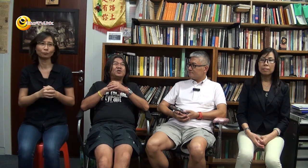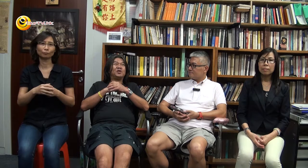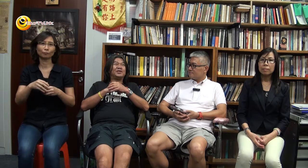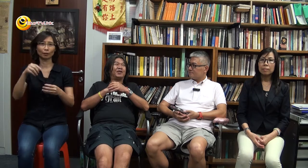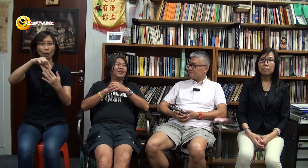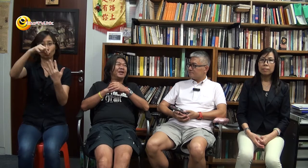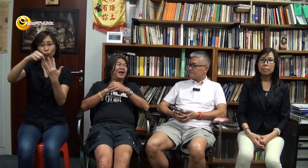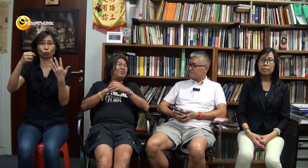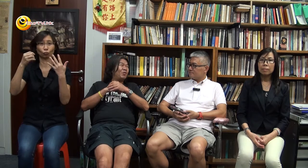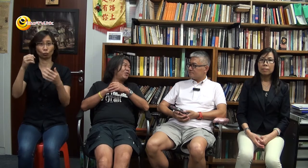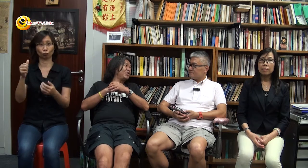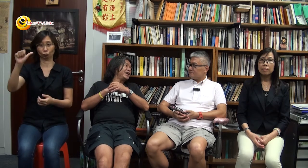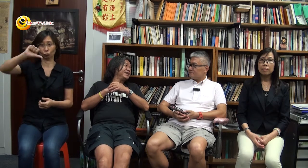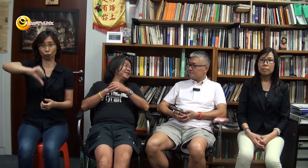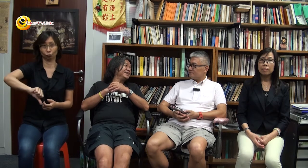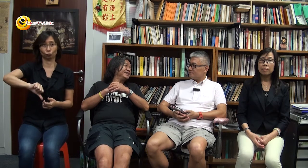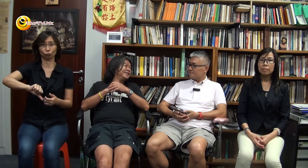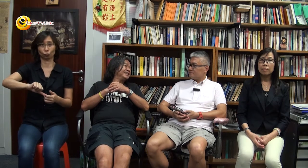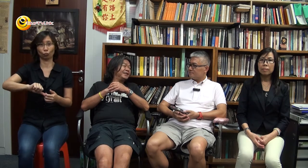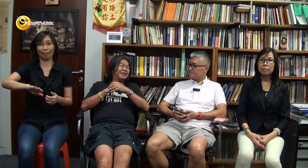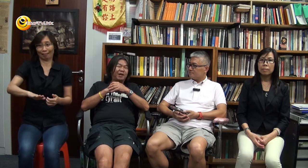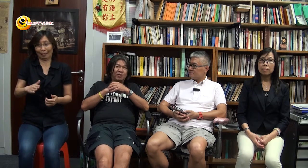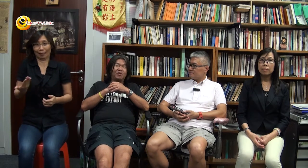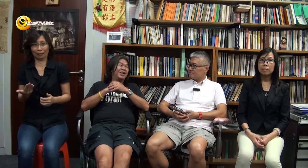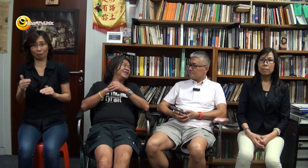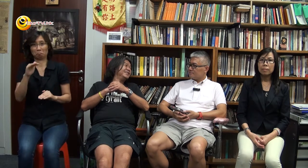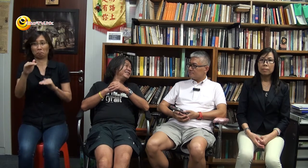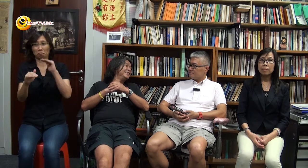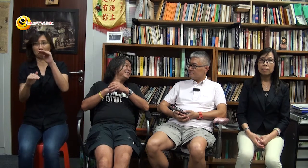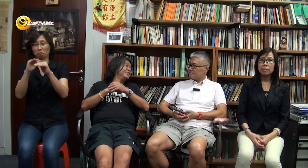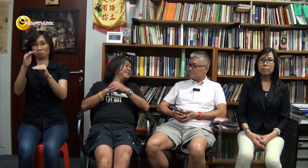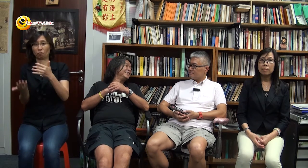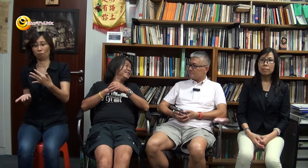選舉輸咗之後係步步高升啊？劉江華。